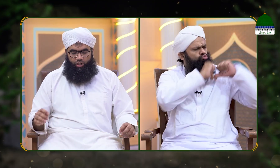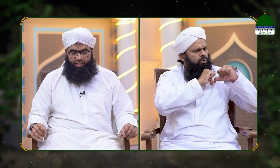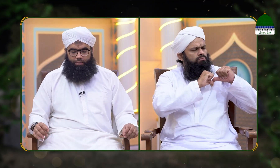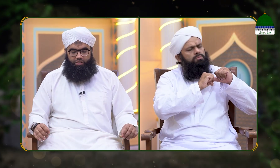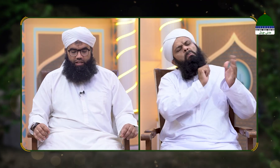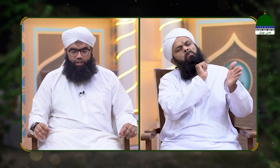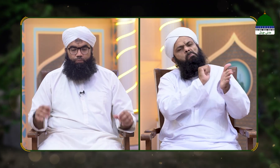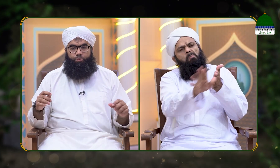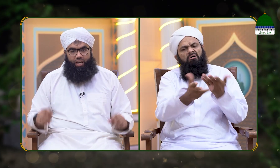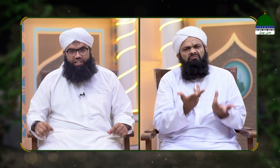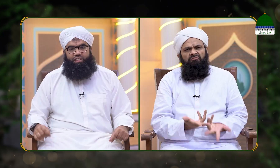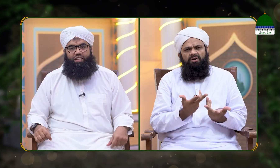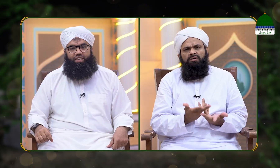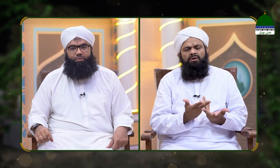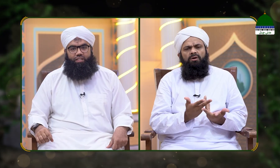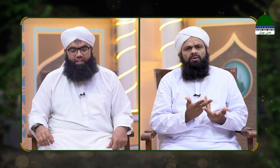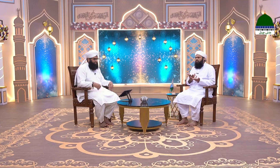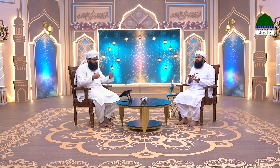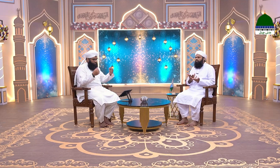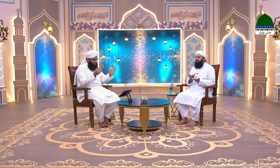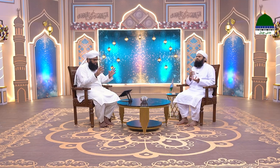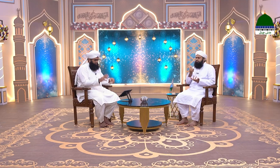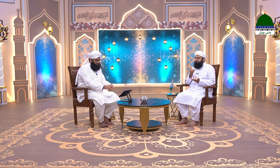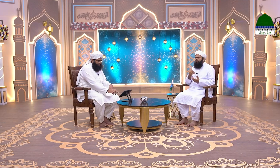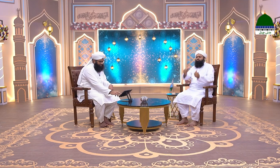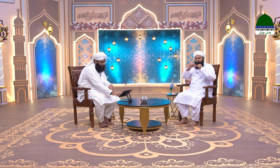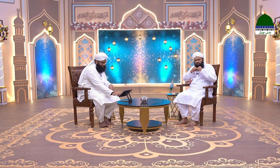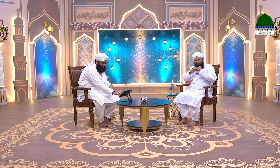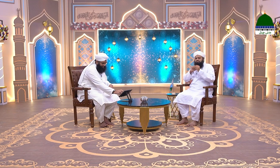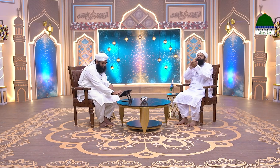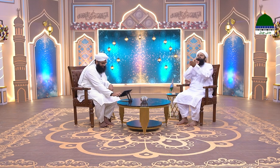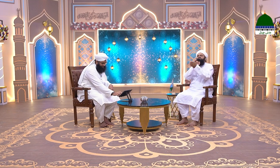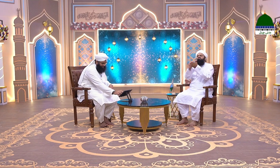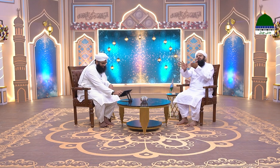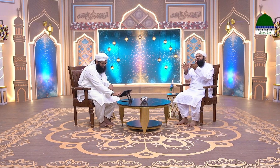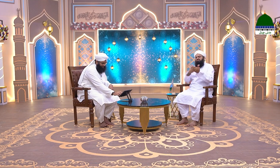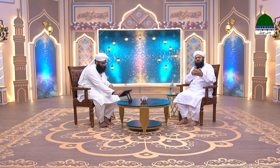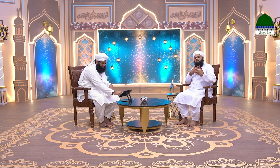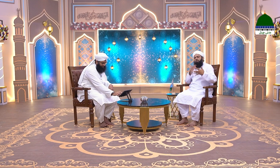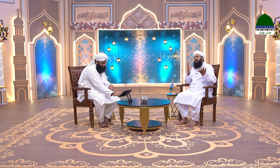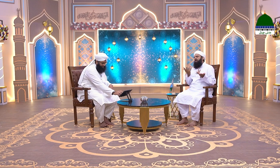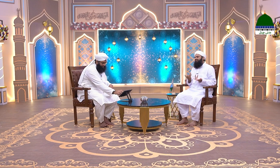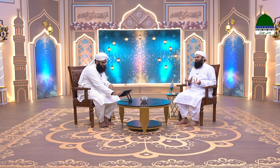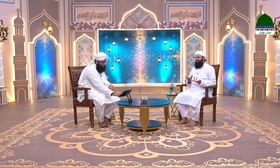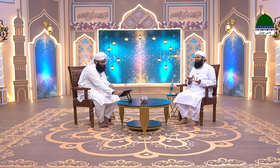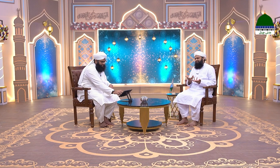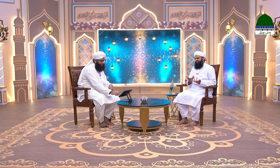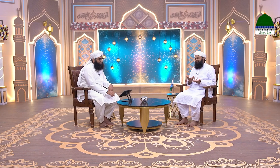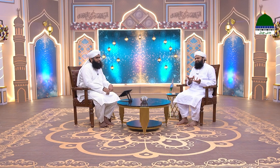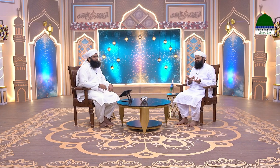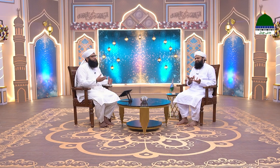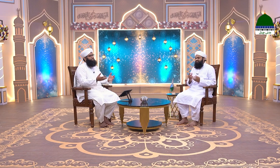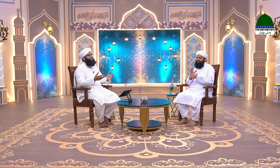والسلام برائی کا بدلہ برائی سے دینے کے بجائے معاف فرما دیا کرتے، سبحان اللہ۔ مدنی چینل کے